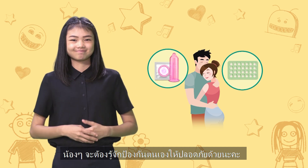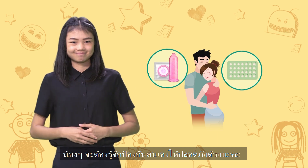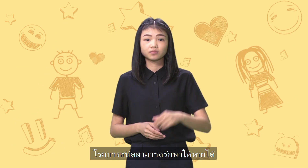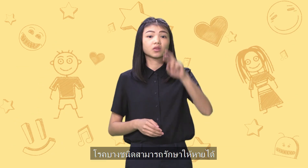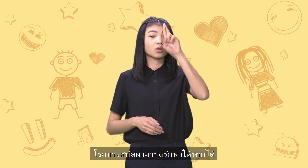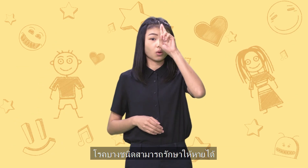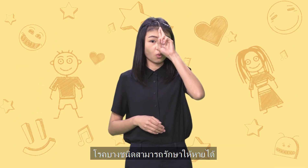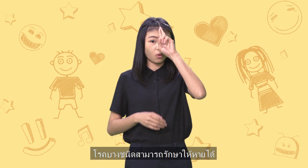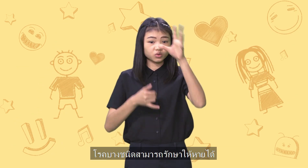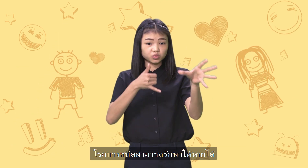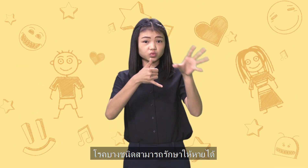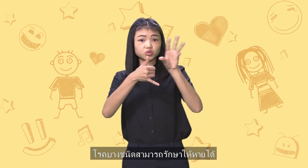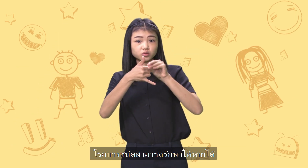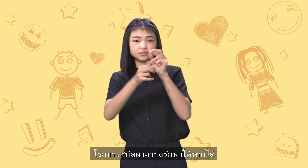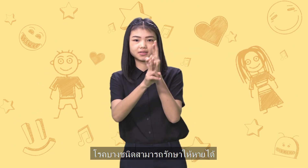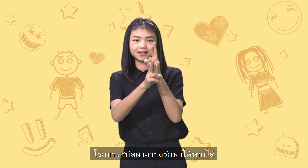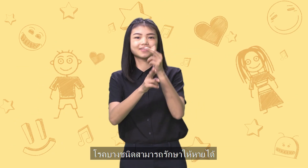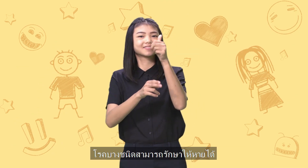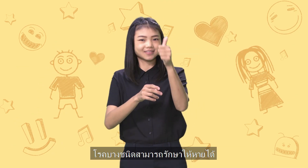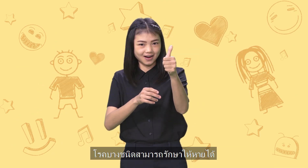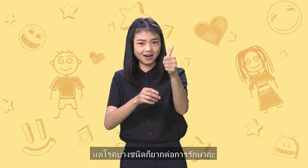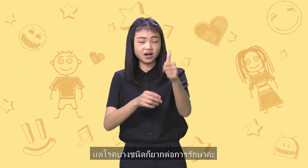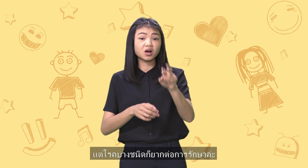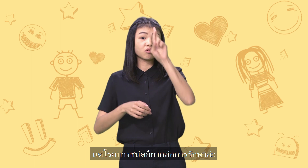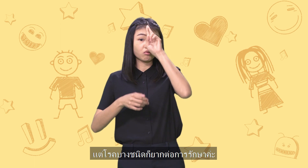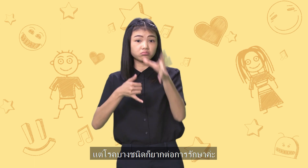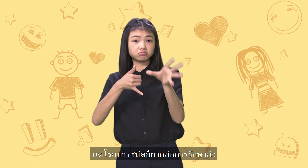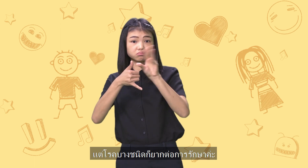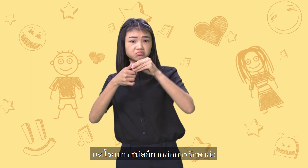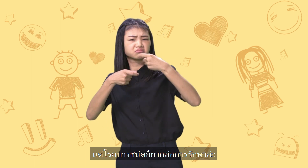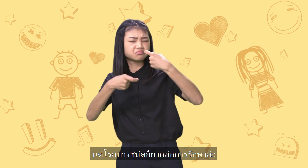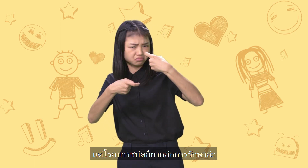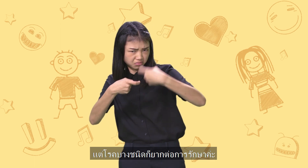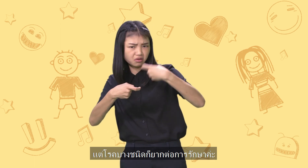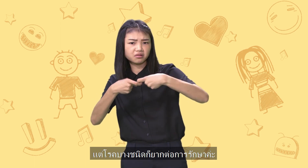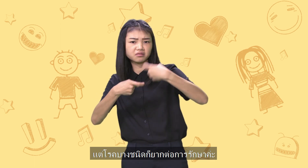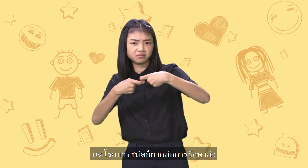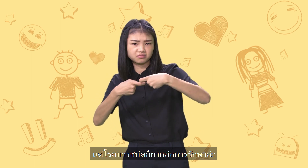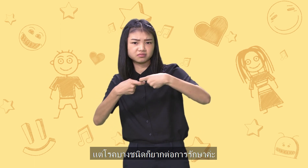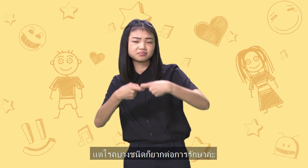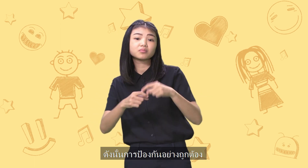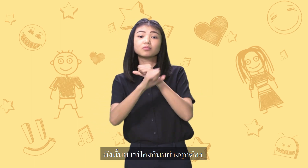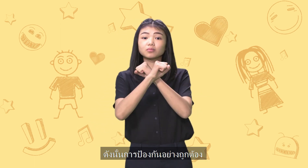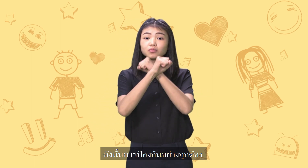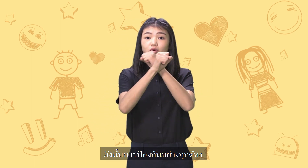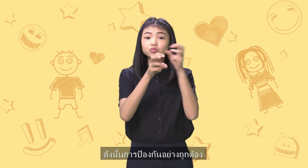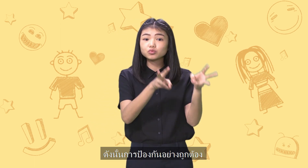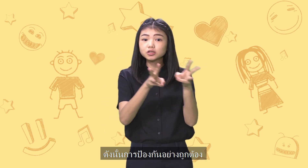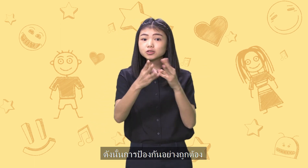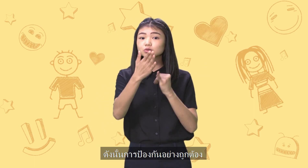โรคบางชนิดสามารถรักษาให้หายได้แต่โรคบางชนิดก็ยากต่อการรักษาค่ะดังนั้นการป้องกันอย่างถูก